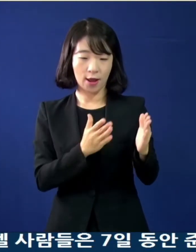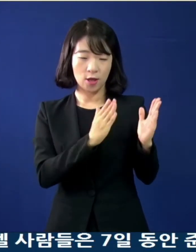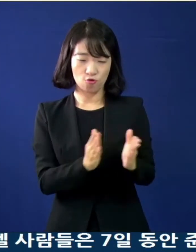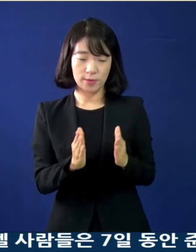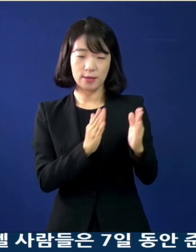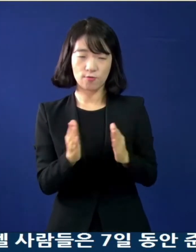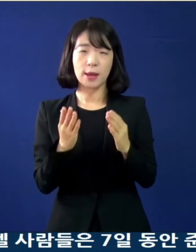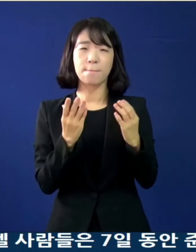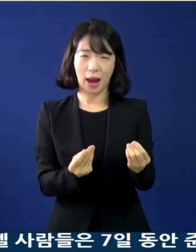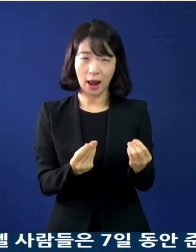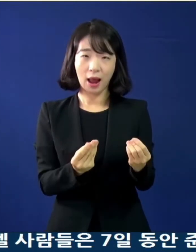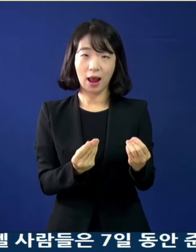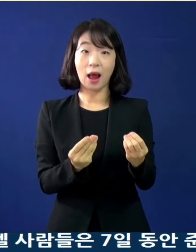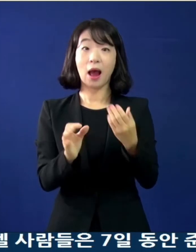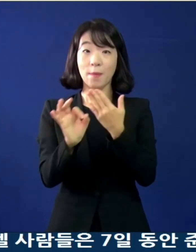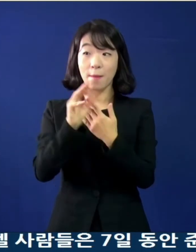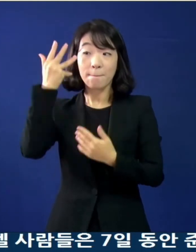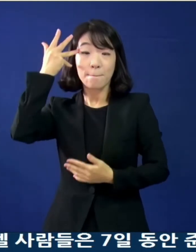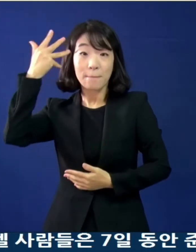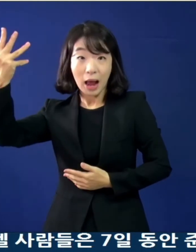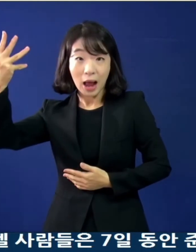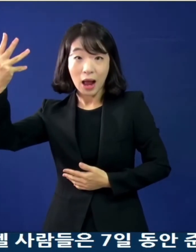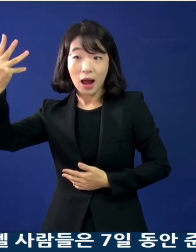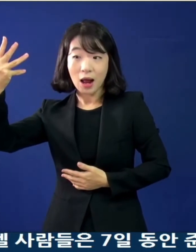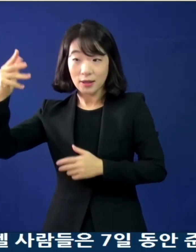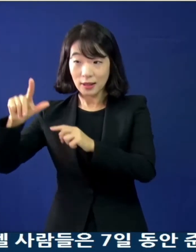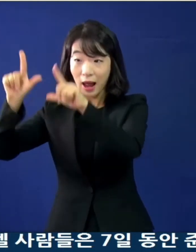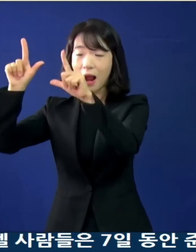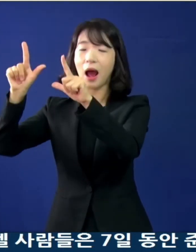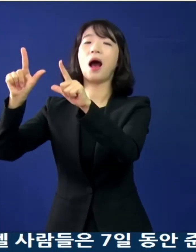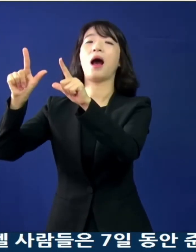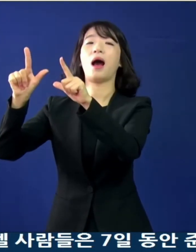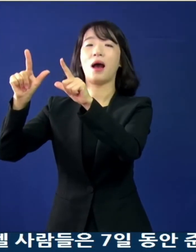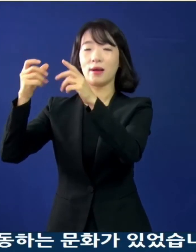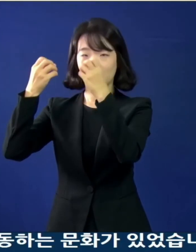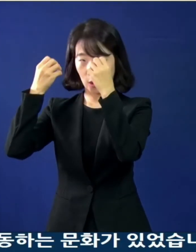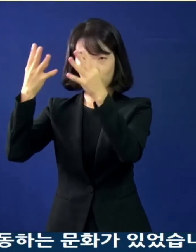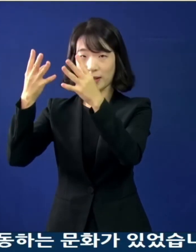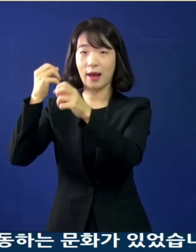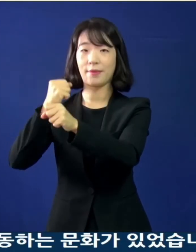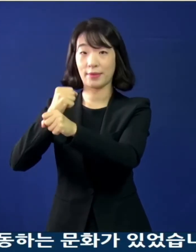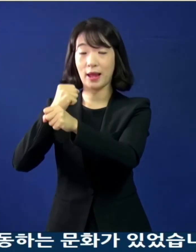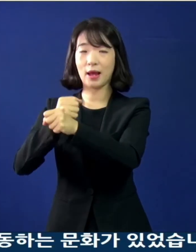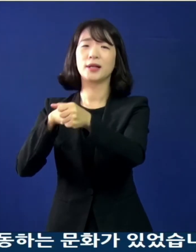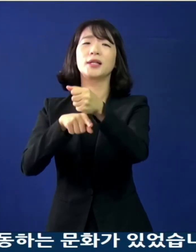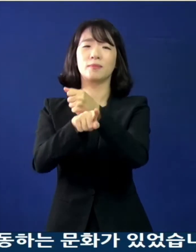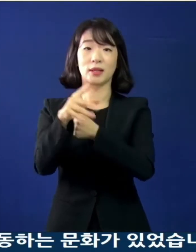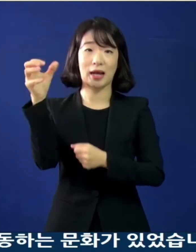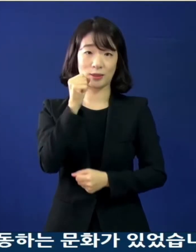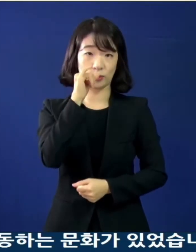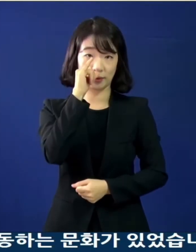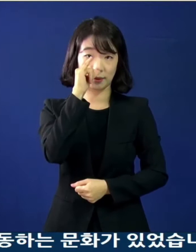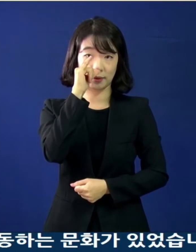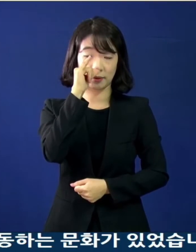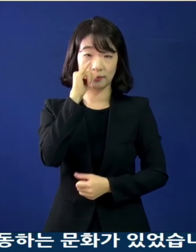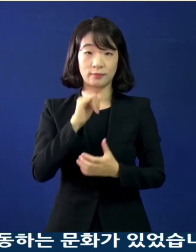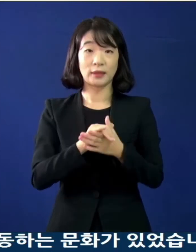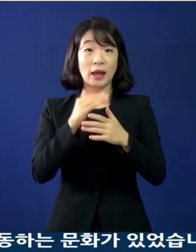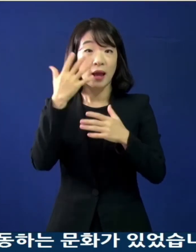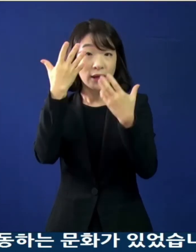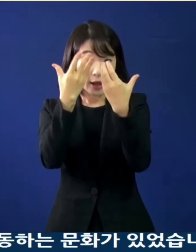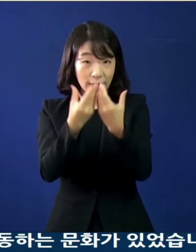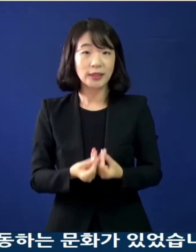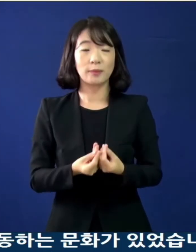날 그 일이 완성된다, 이런 영적 문화를 가지고 있었습니다. 예를 들면 아기가